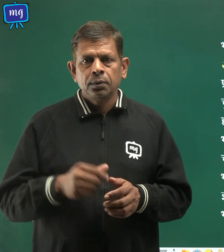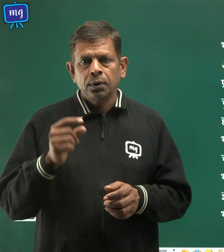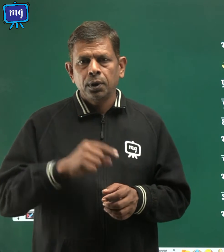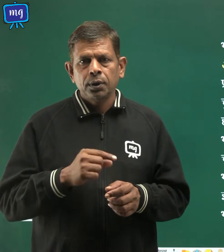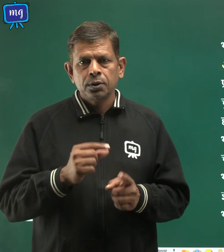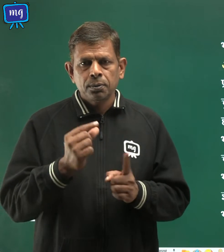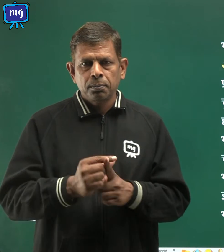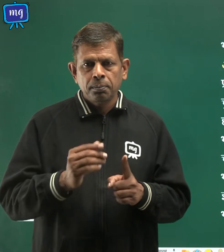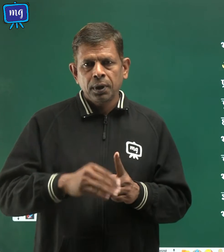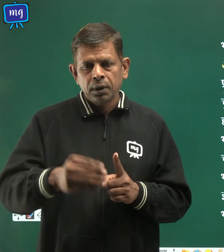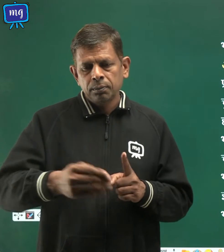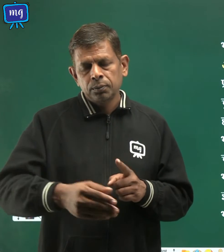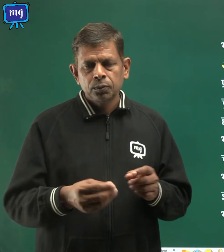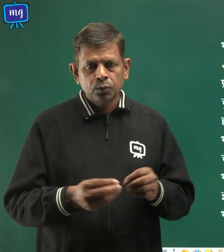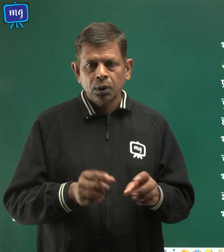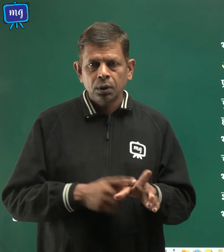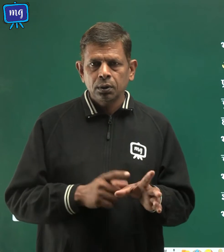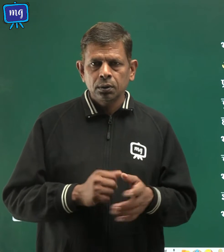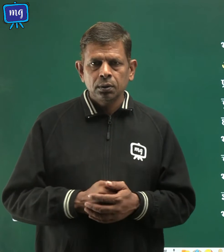इस प्रक्रम द्वारा